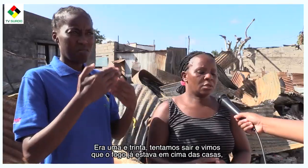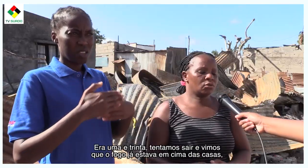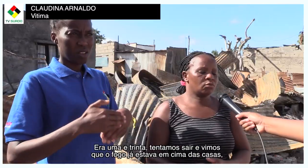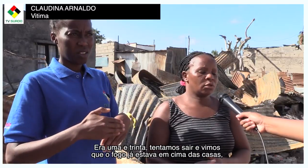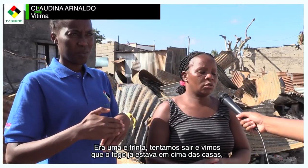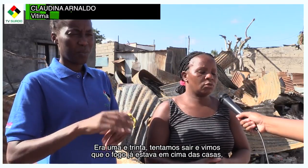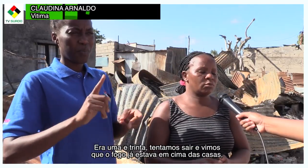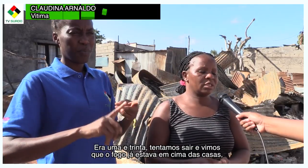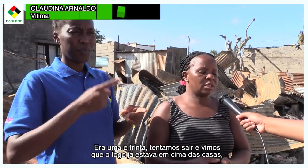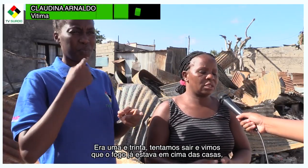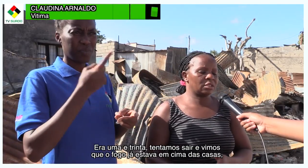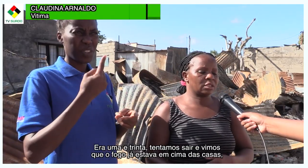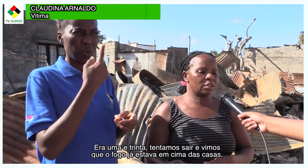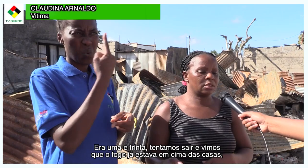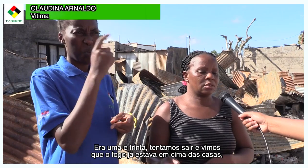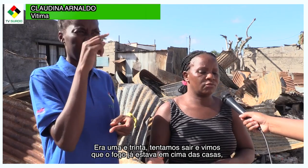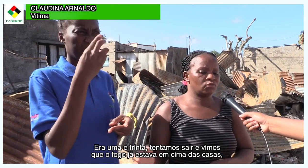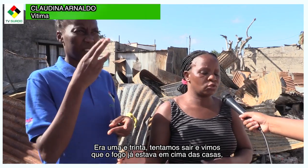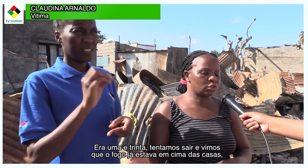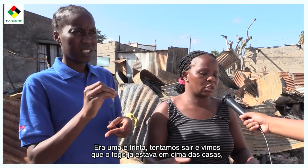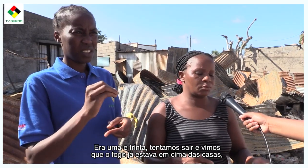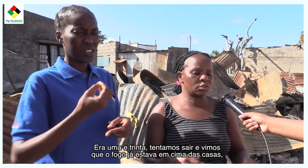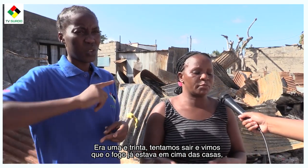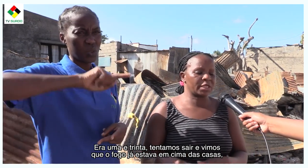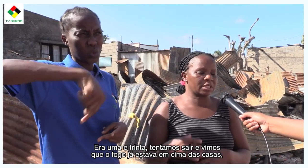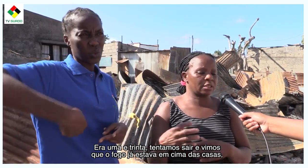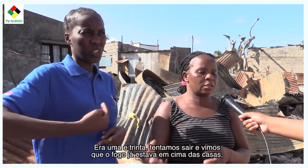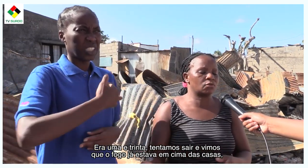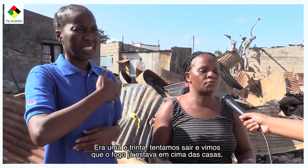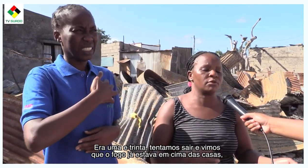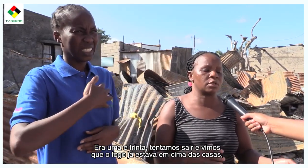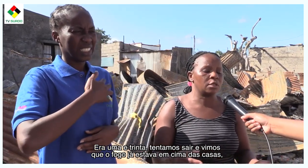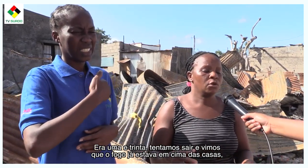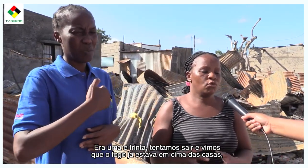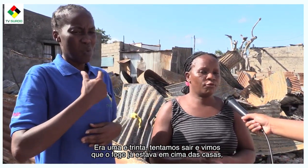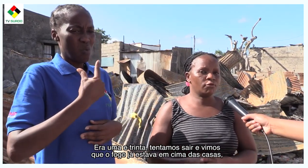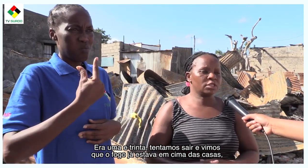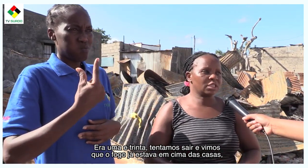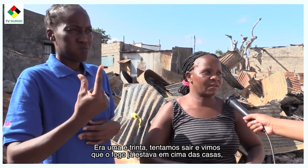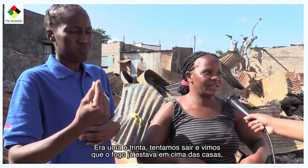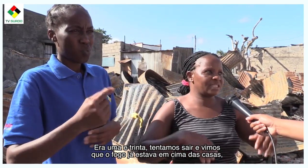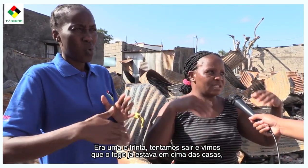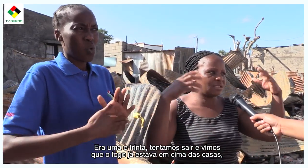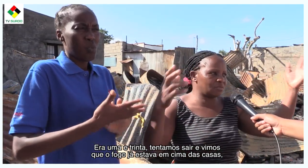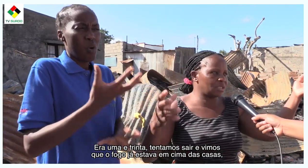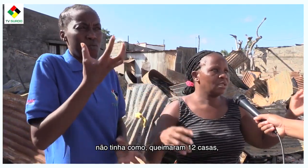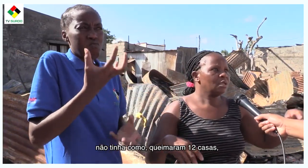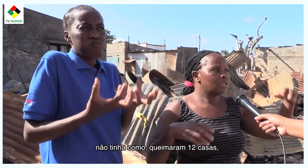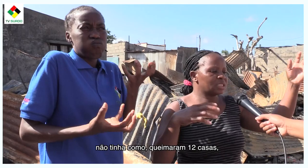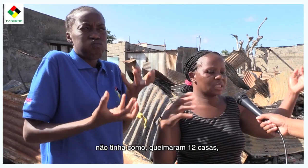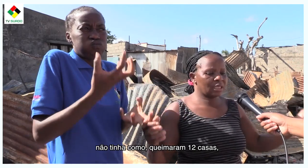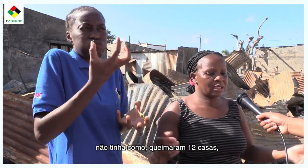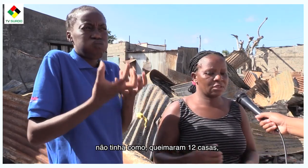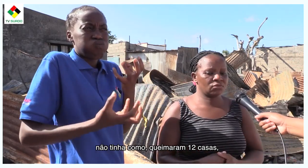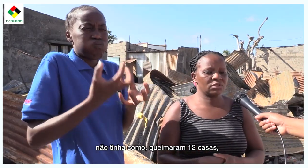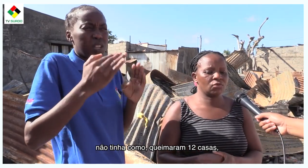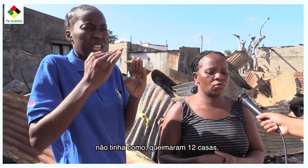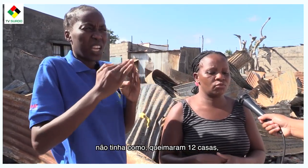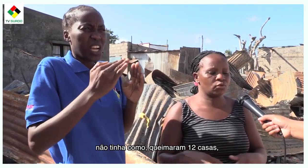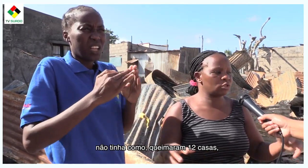Era uma e trinta que nós tentamos para sair, ver que o fogo já estava em cima das